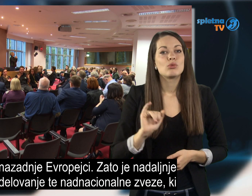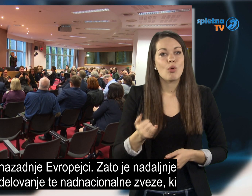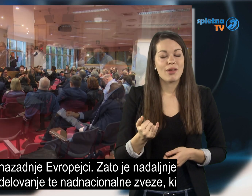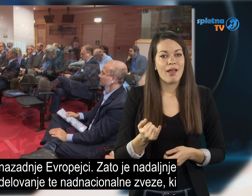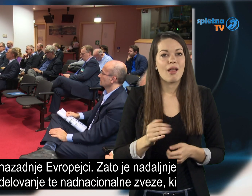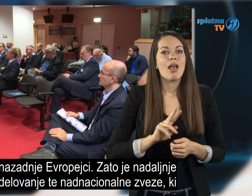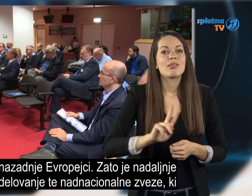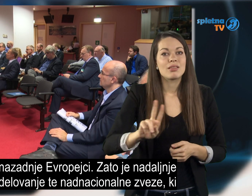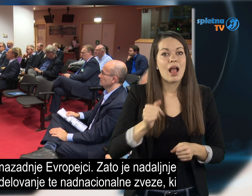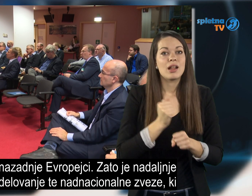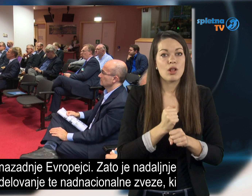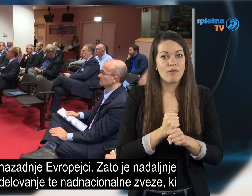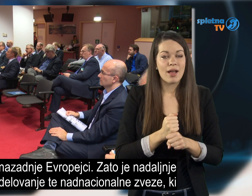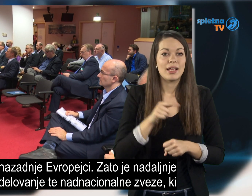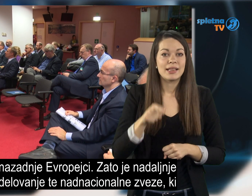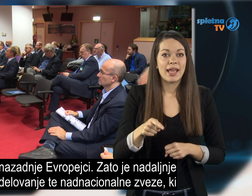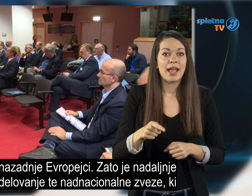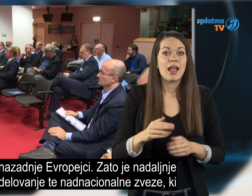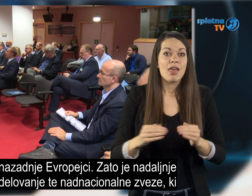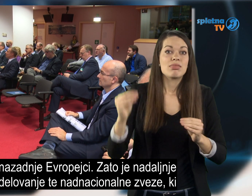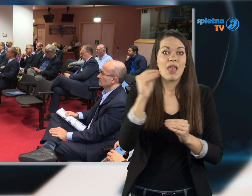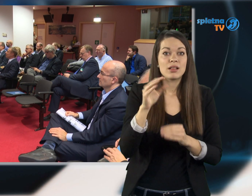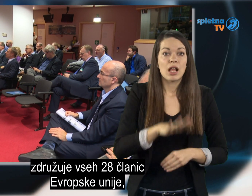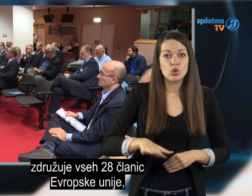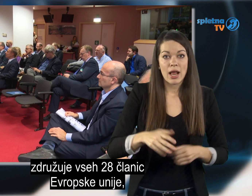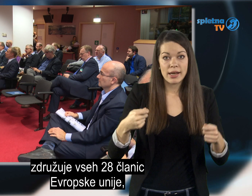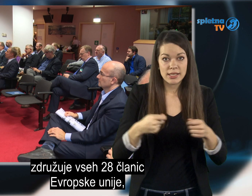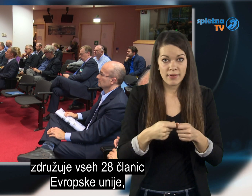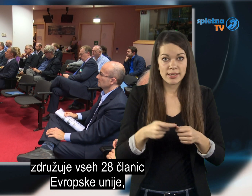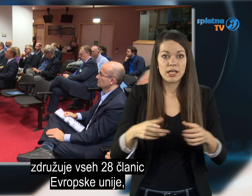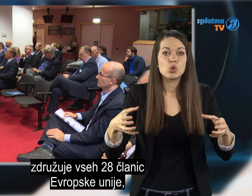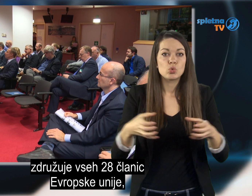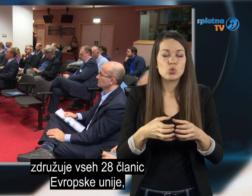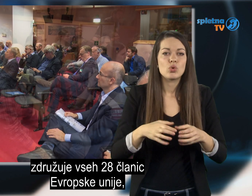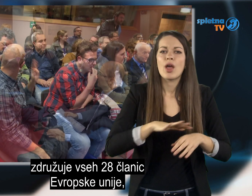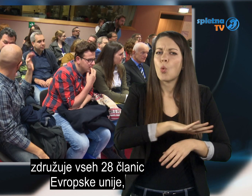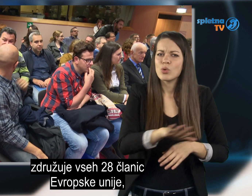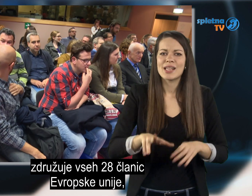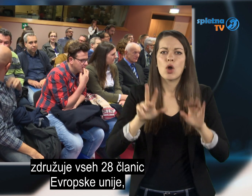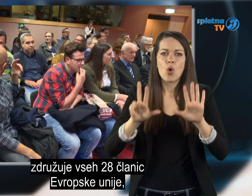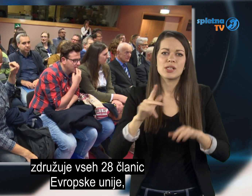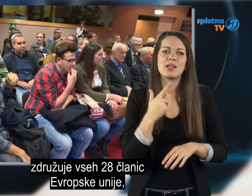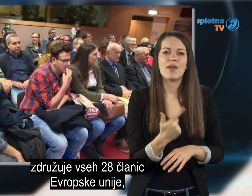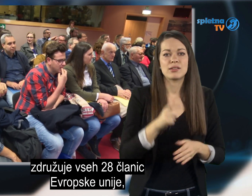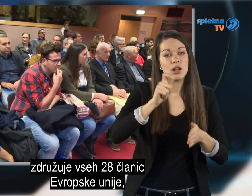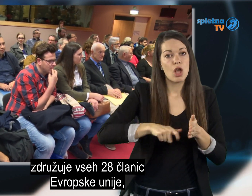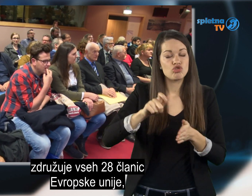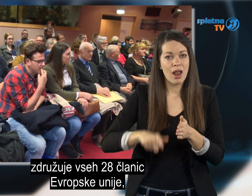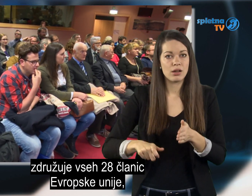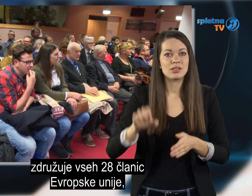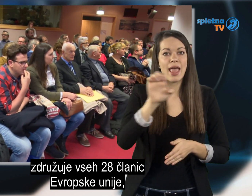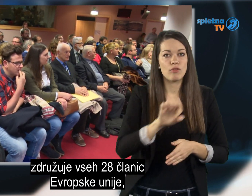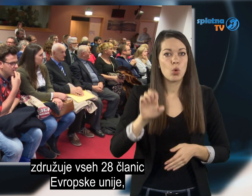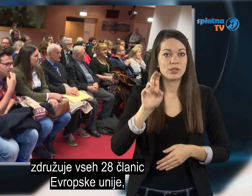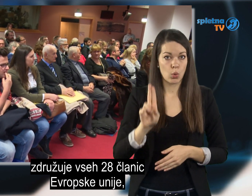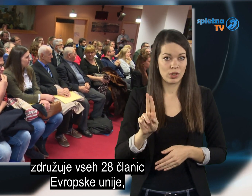Zato je nadaljnje delovanje te nadnacionalne zveze, ki združuje vseh 28 članic Evropske unije,